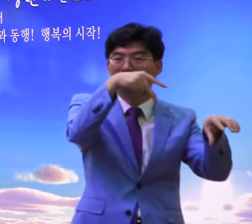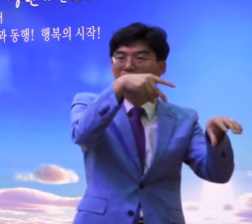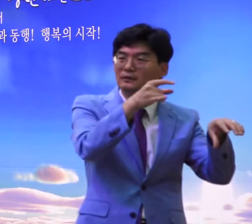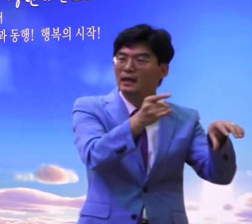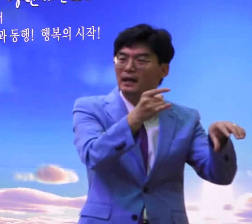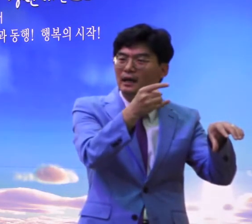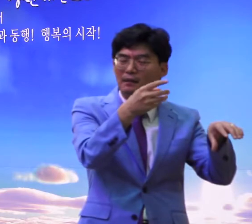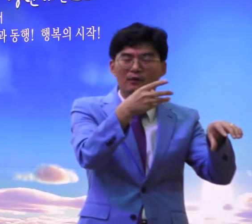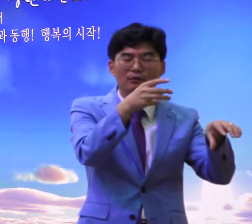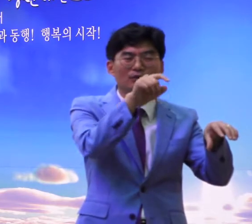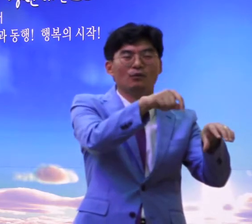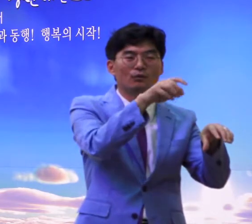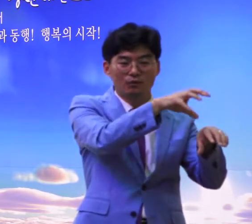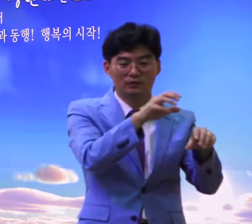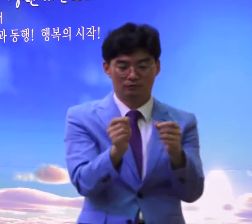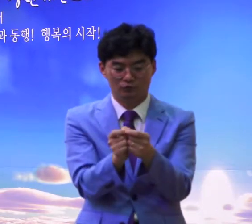거리입니다.